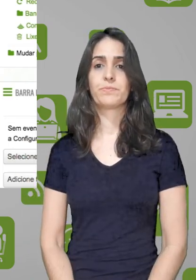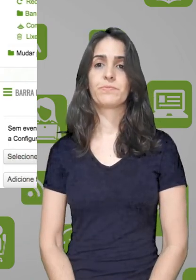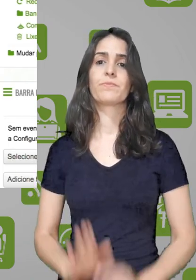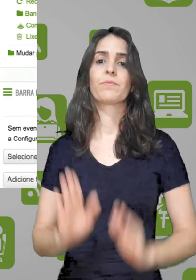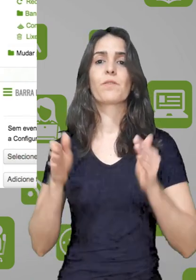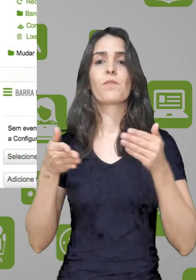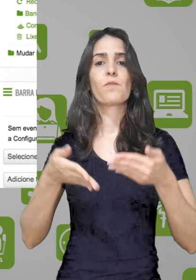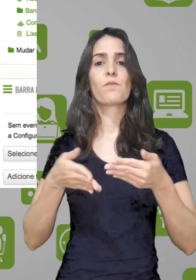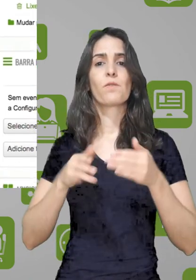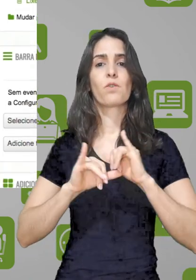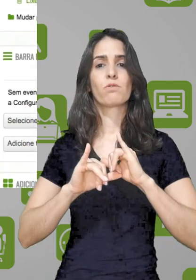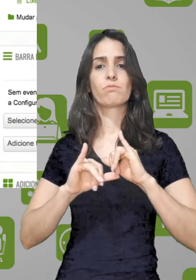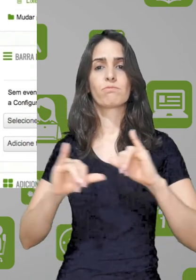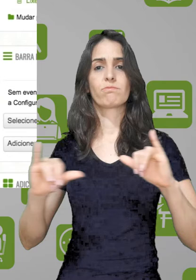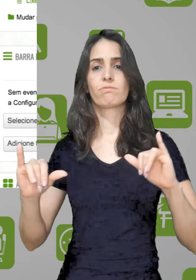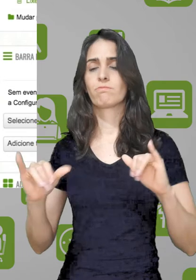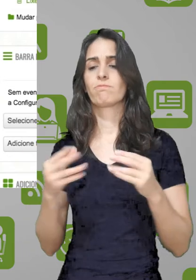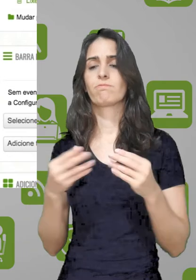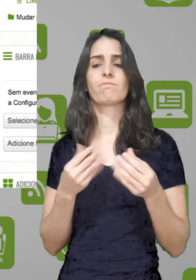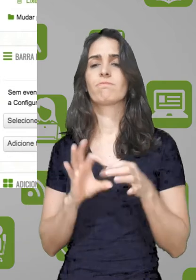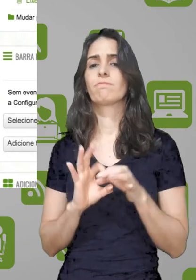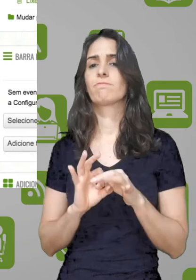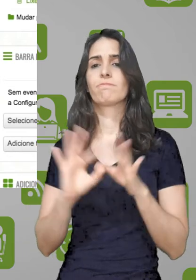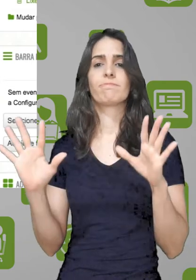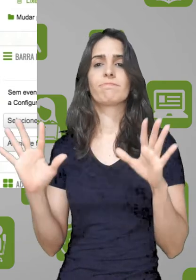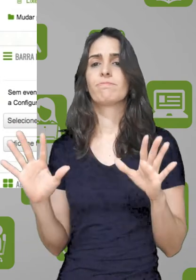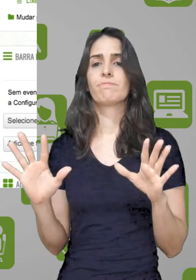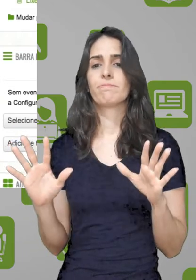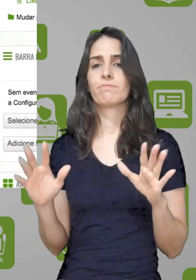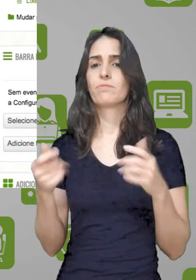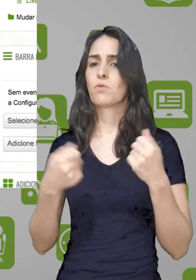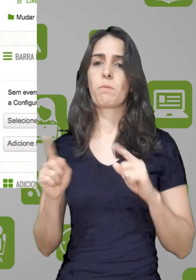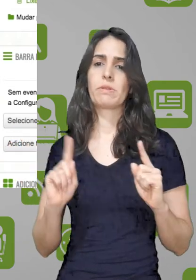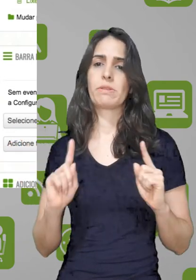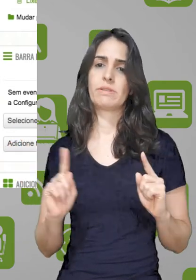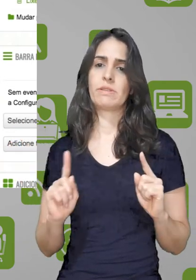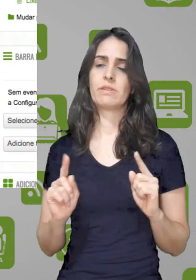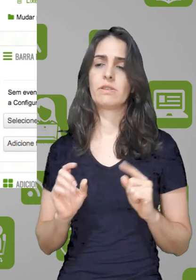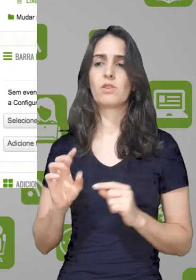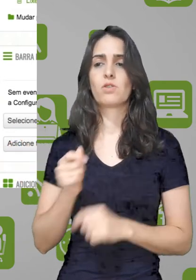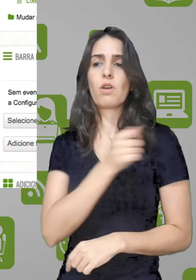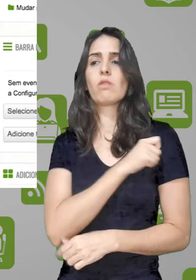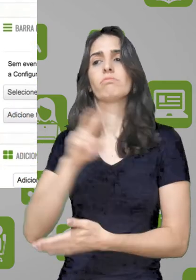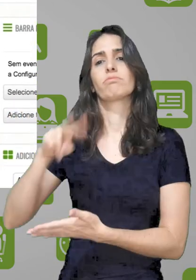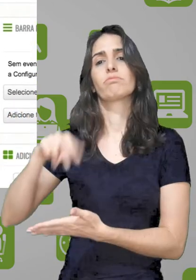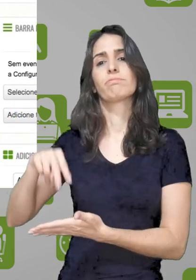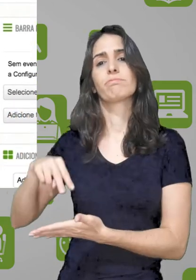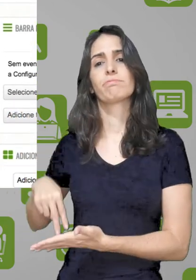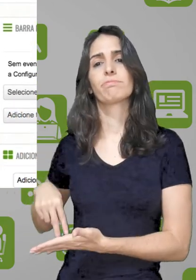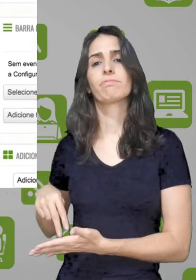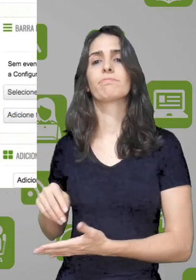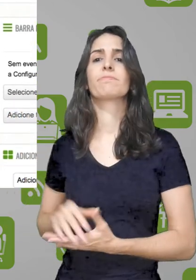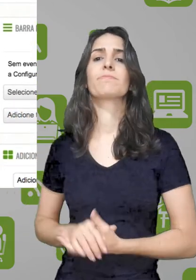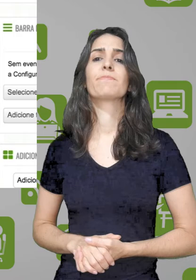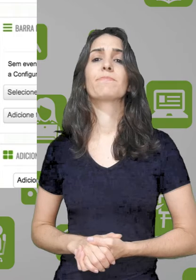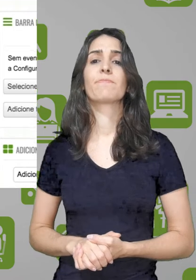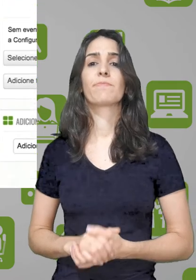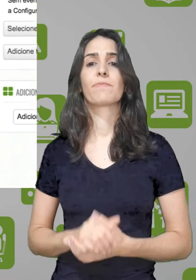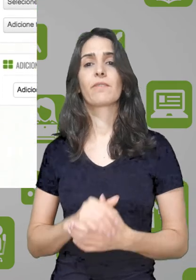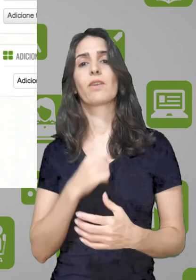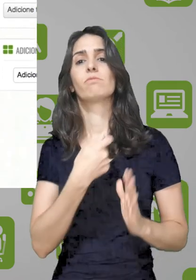fórum de aviso, eu considero que não, ele é um fórum dinâmico, o aluno vai estar sempre participando para ler as